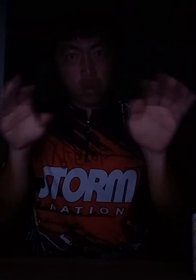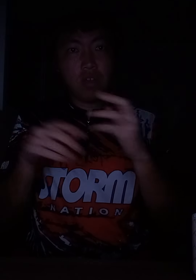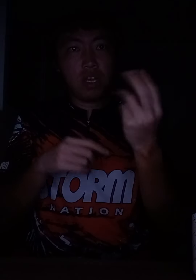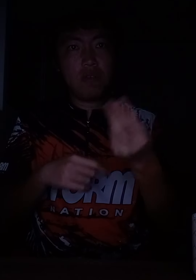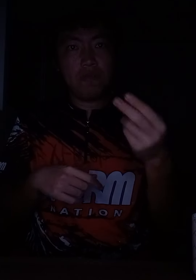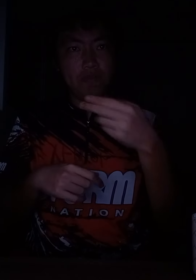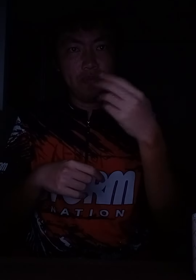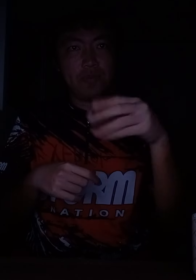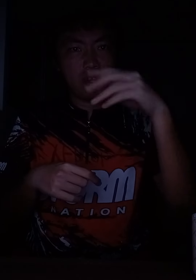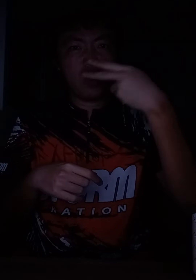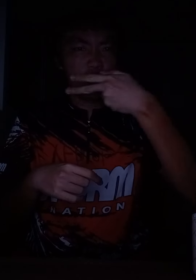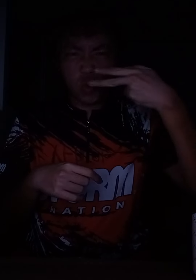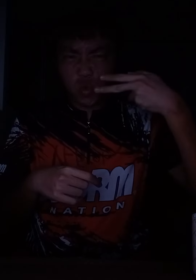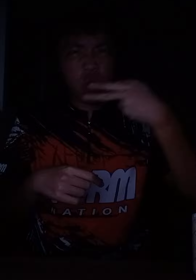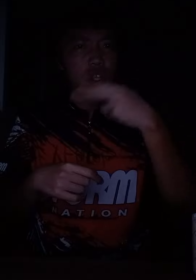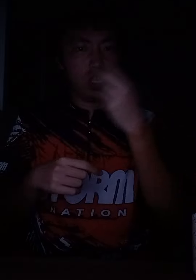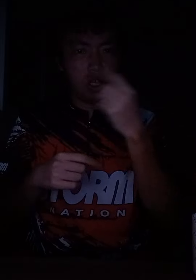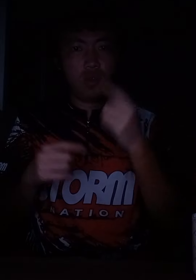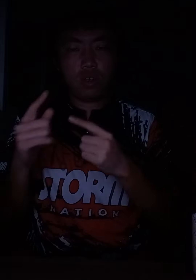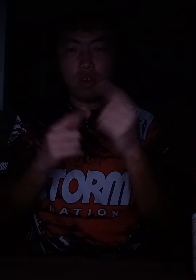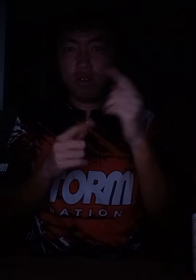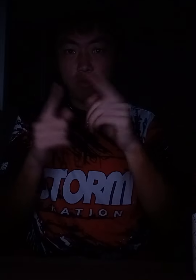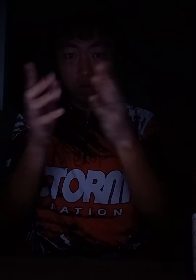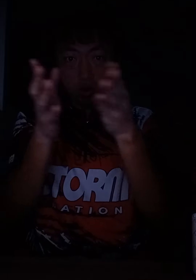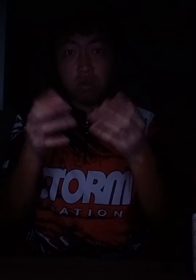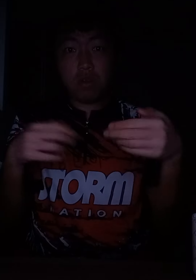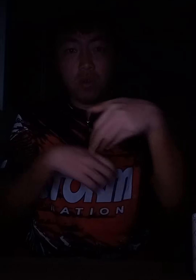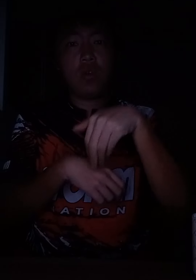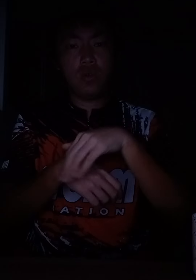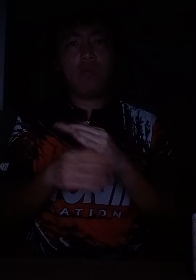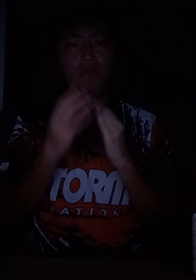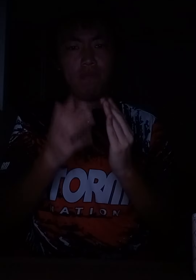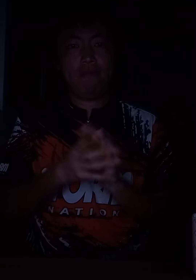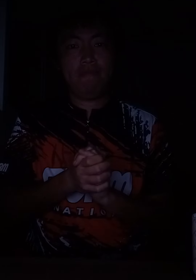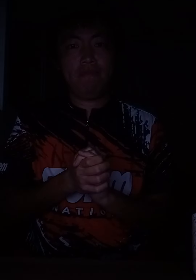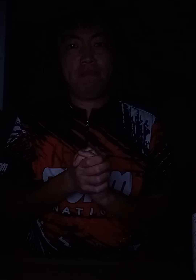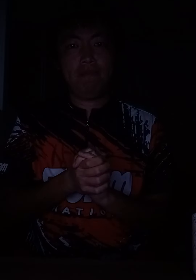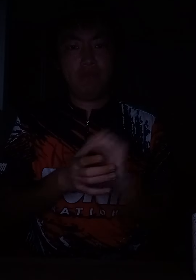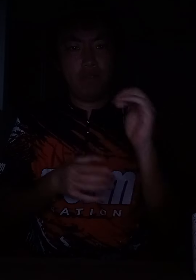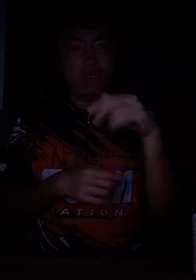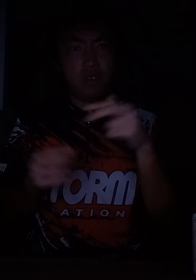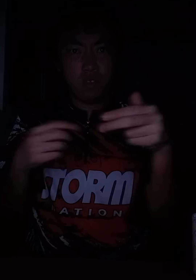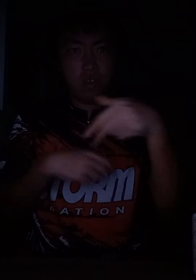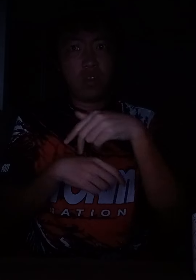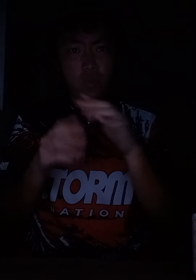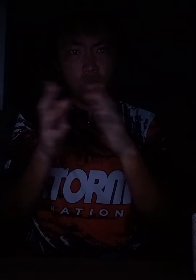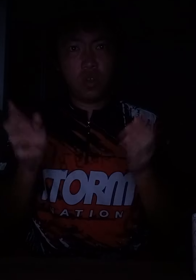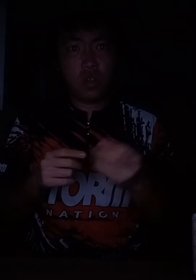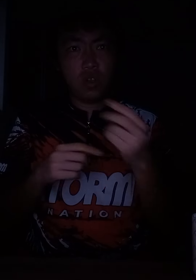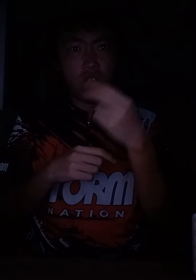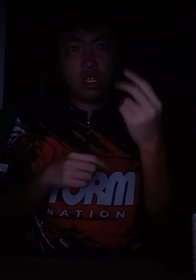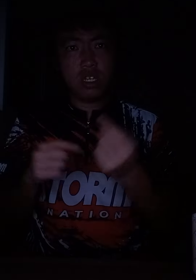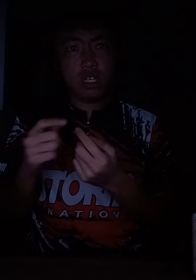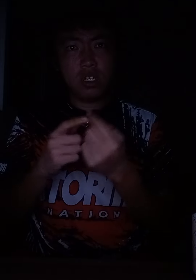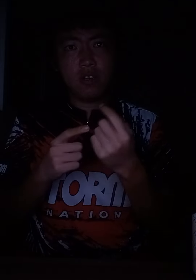남성이 담배를 피운다는 신고가 철도 경찰대에 접수가 됐습니다. 이 전동차 내 노약자 서역에서 이 중년 남성은요,